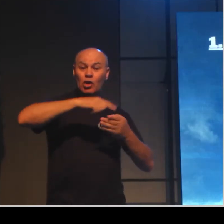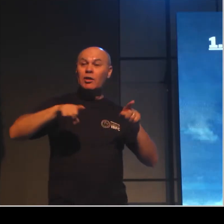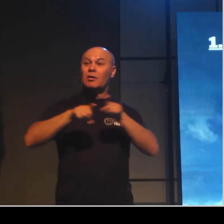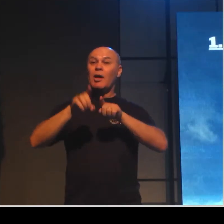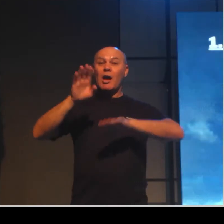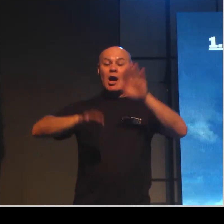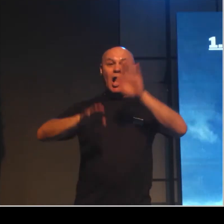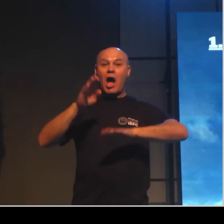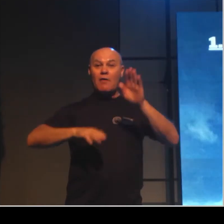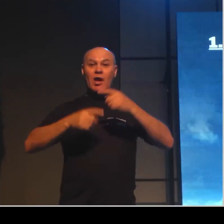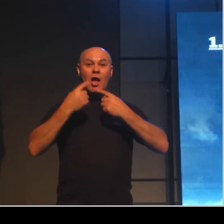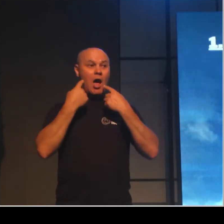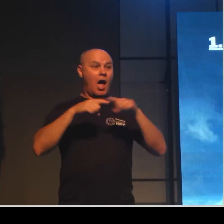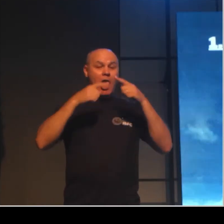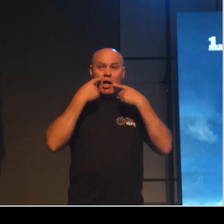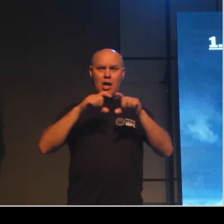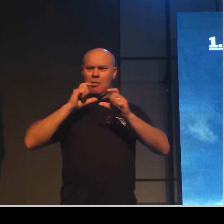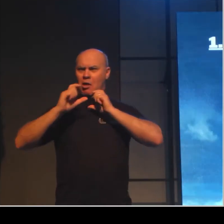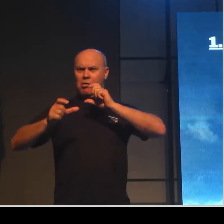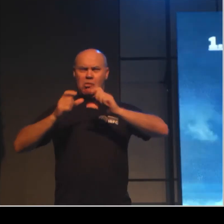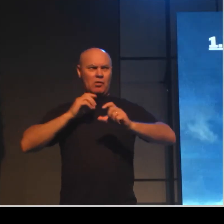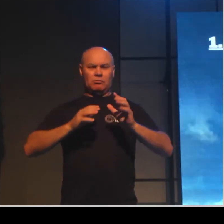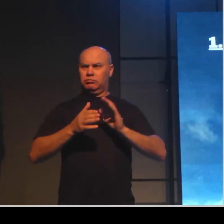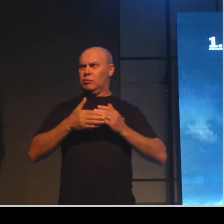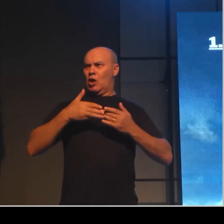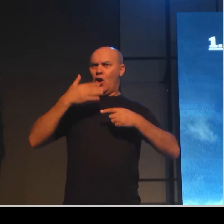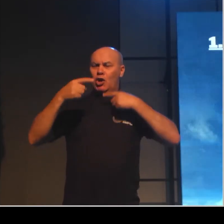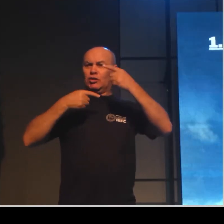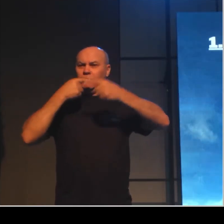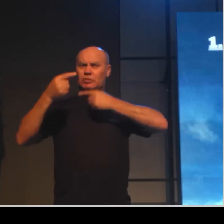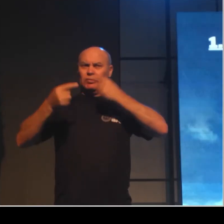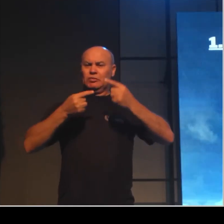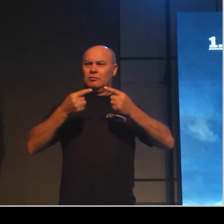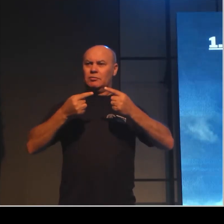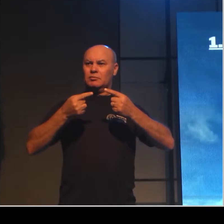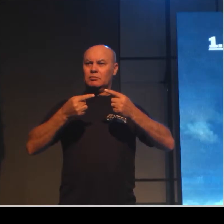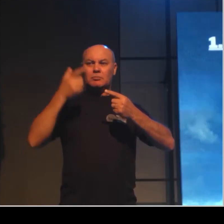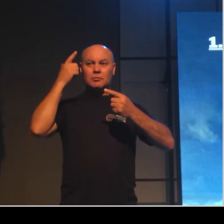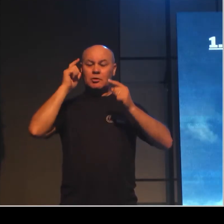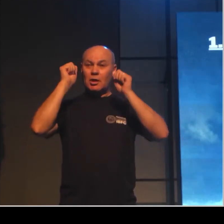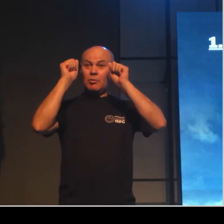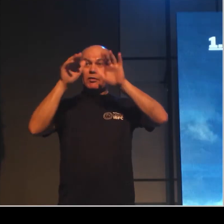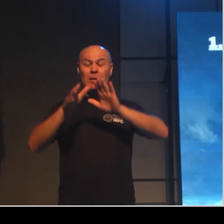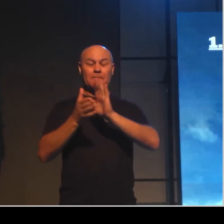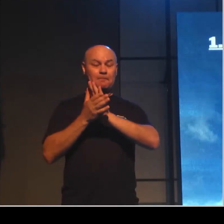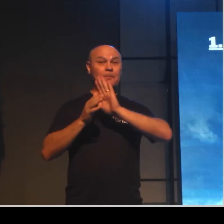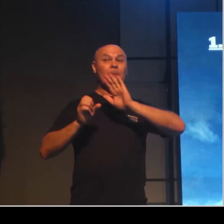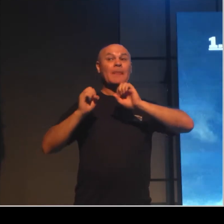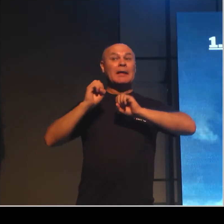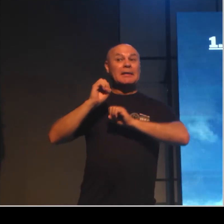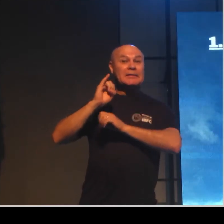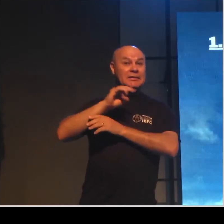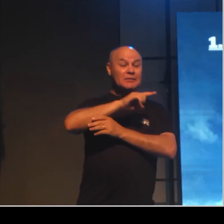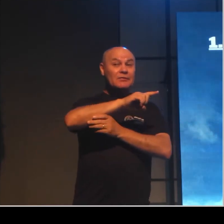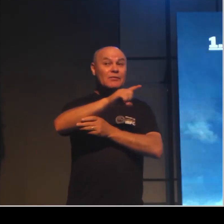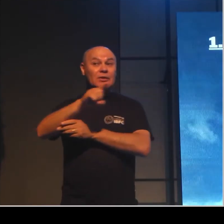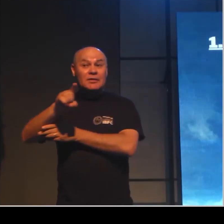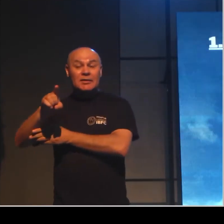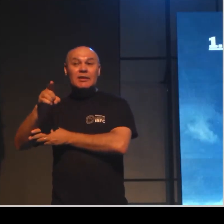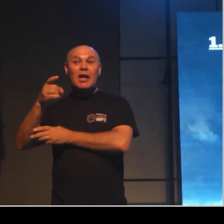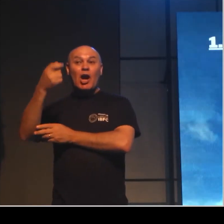Então, se você tiver essa consciência, no próximo ano, nos próximos dias, você vai fazer o que José